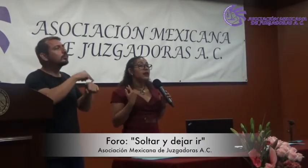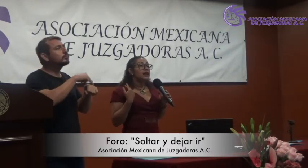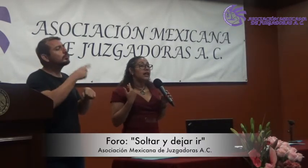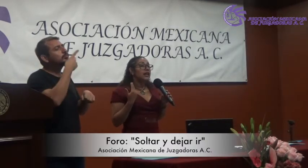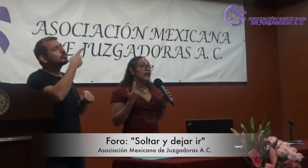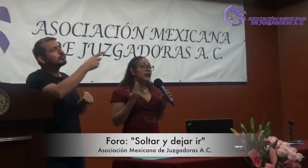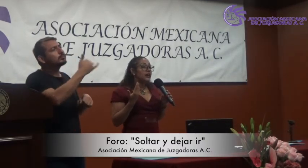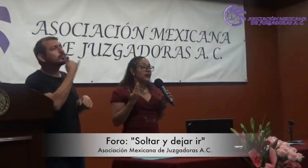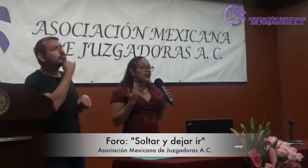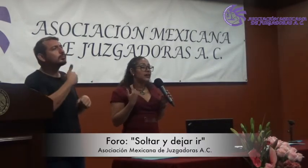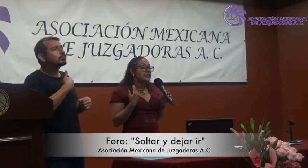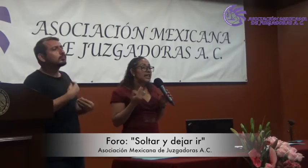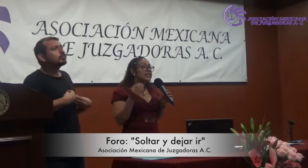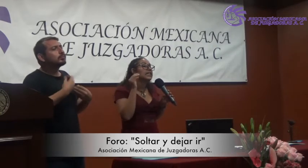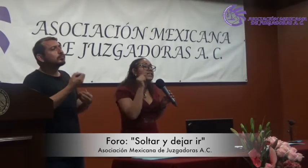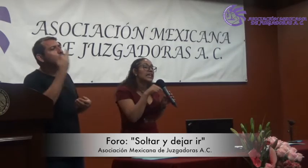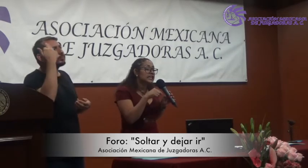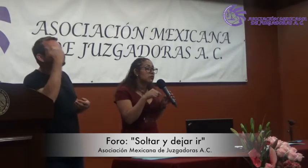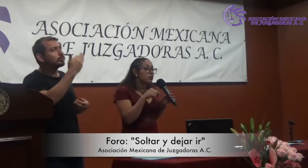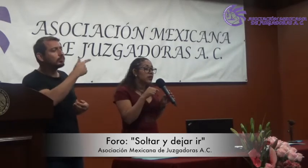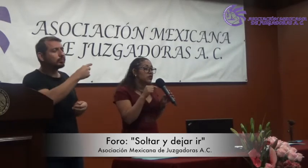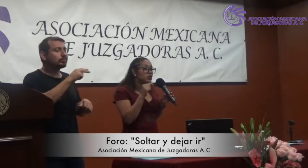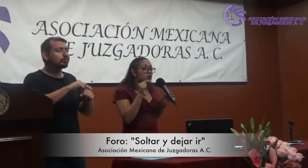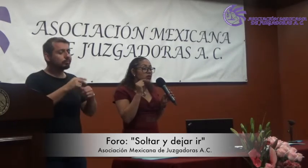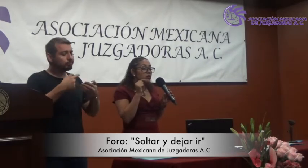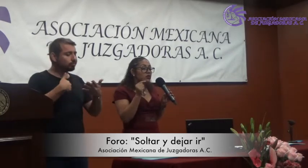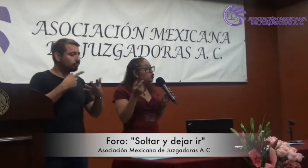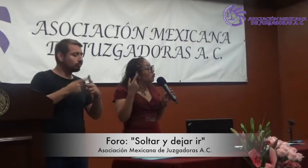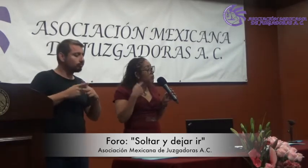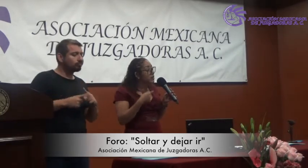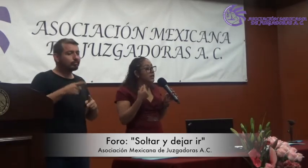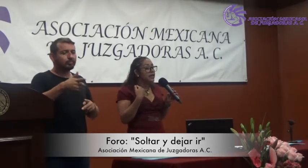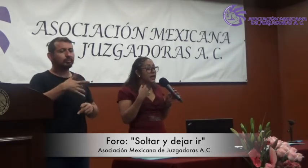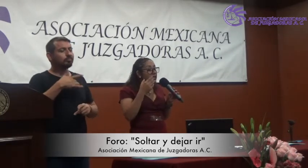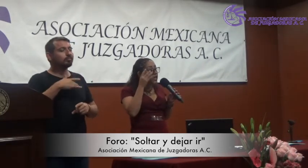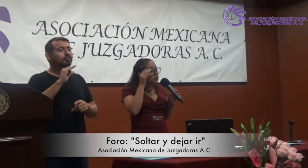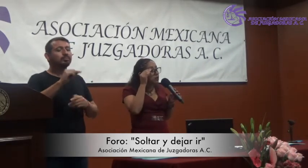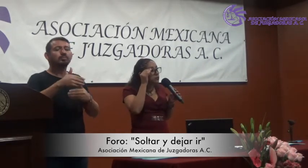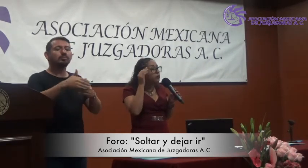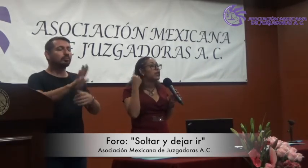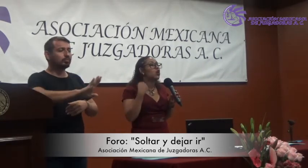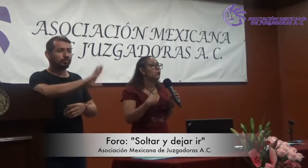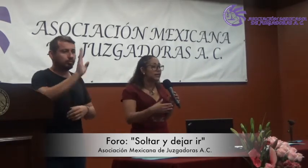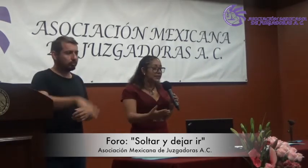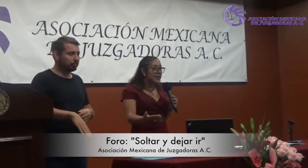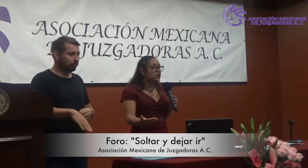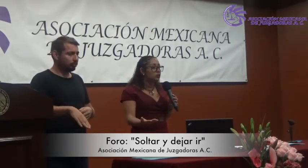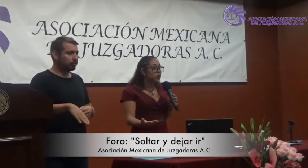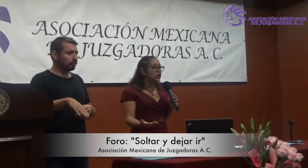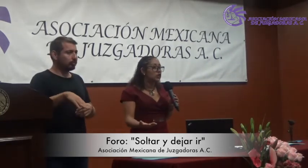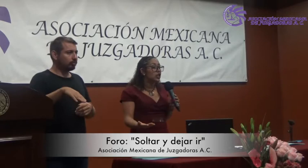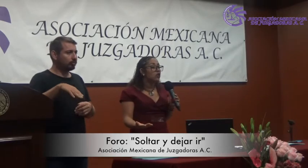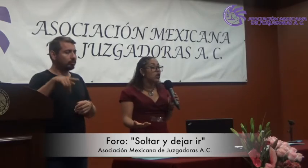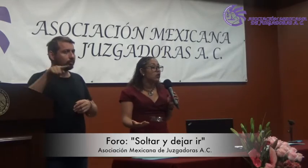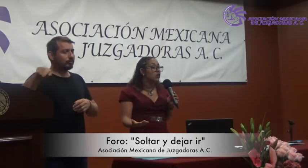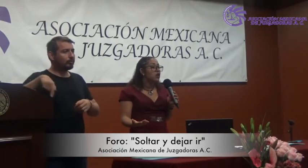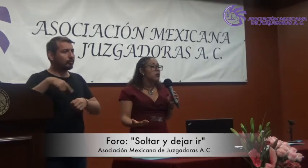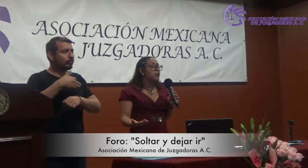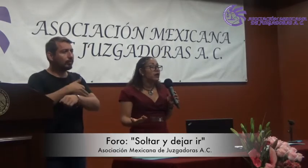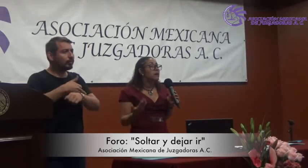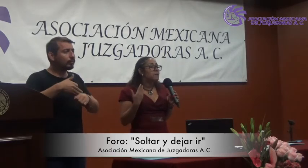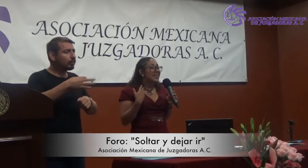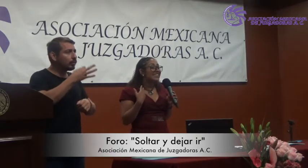vida, quizá desde ese momento su familia y él mismo puede comenzar su proceso de